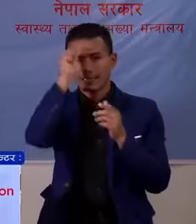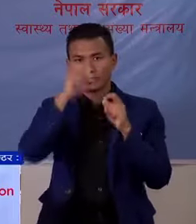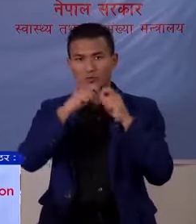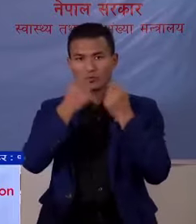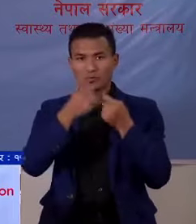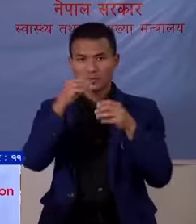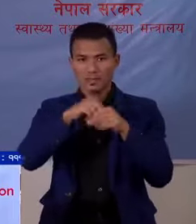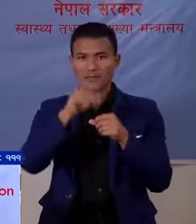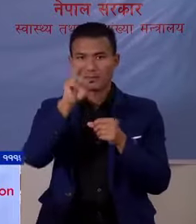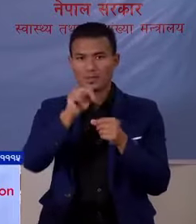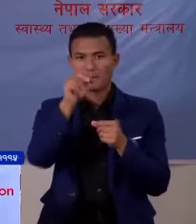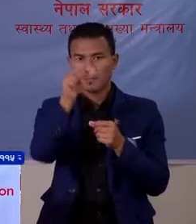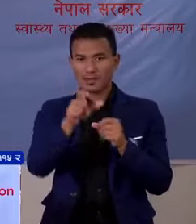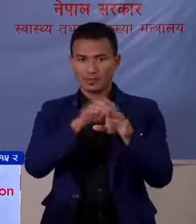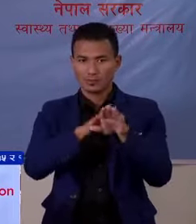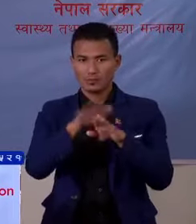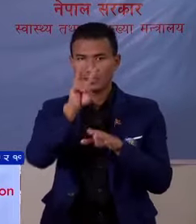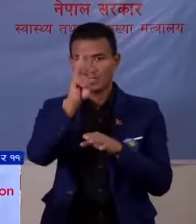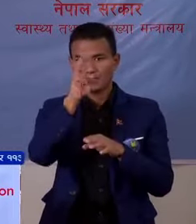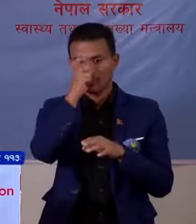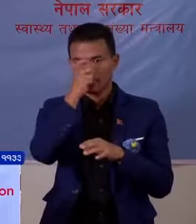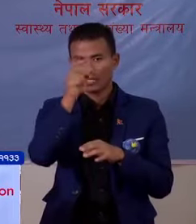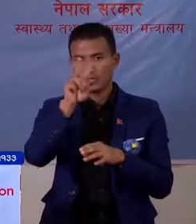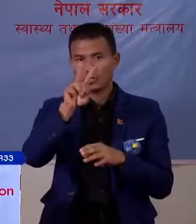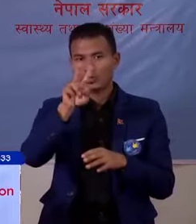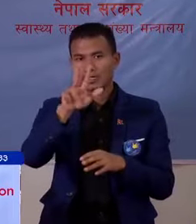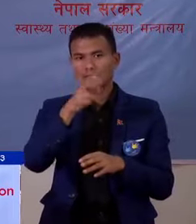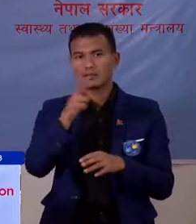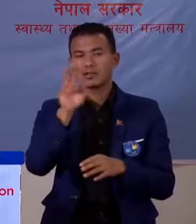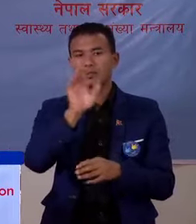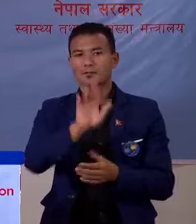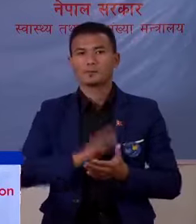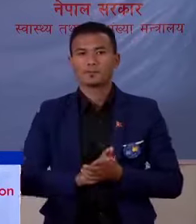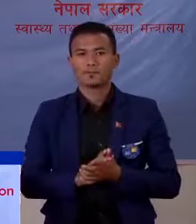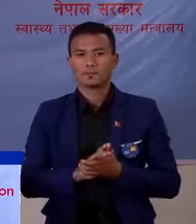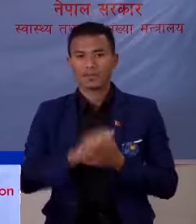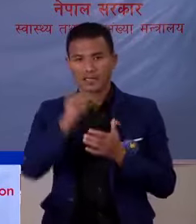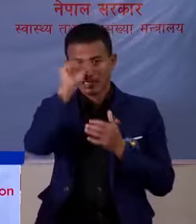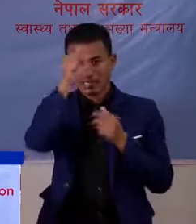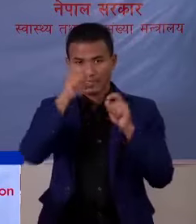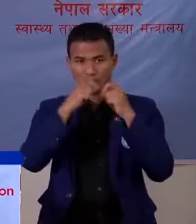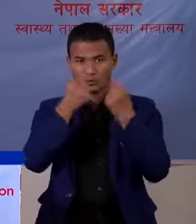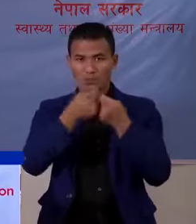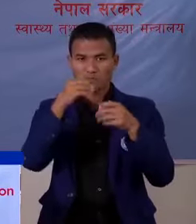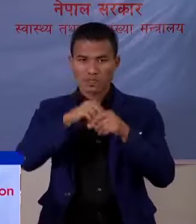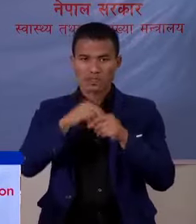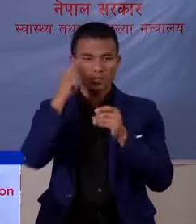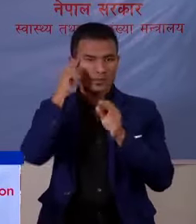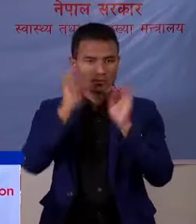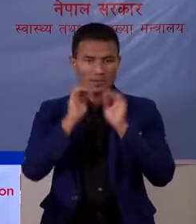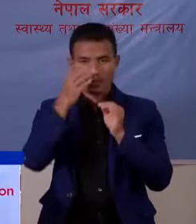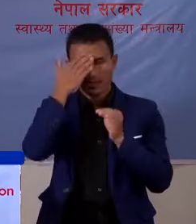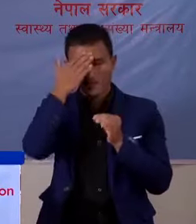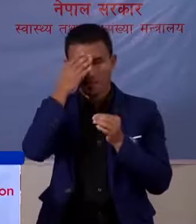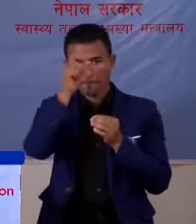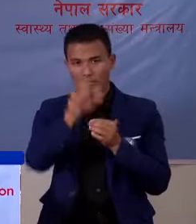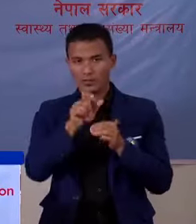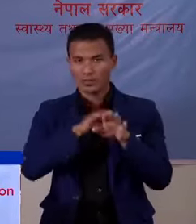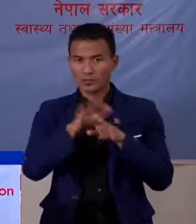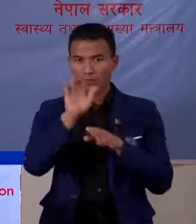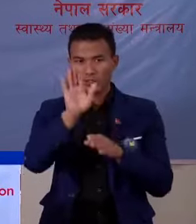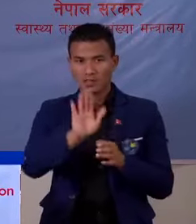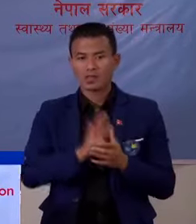पर्ने व्यक्तिहरूको संख्या 328 पुगेको छ। यो रेड जोनमा परेका व्यक्तिहरू सम्भावित सङ्क्रमित व्यक्तिहरू